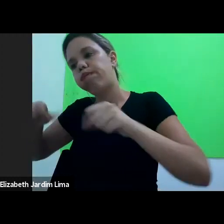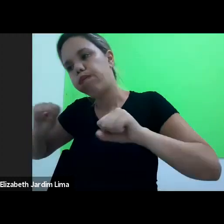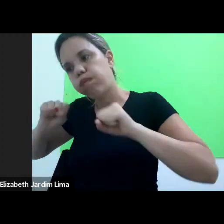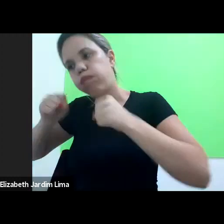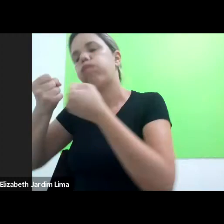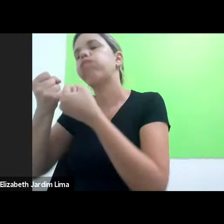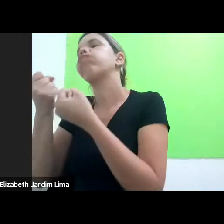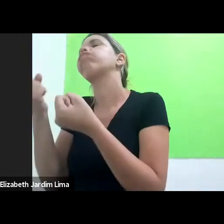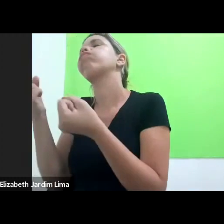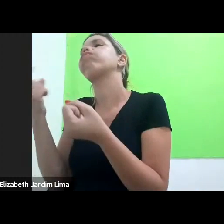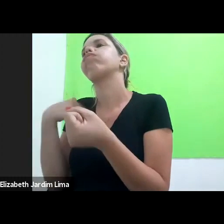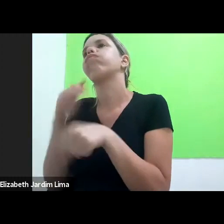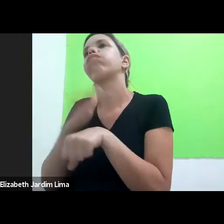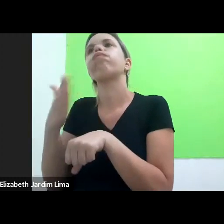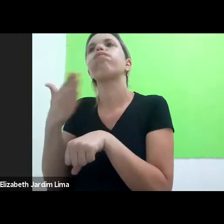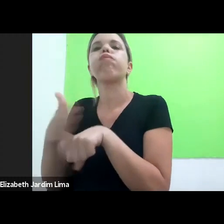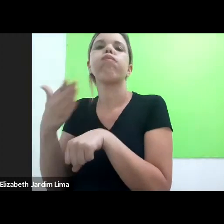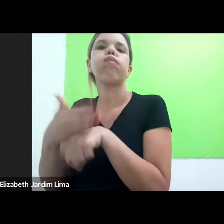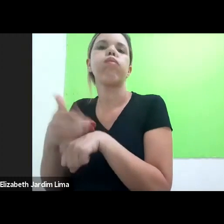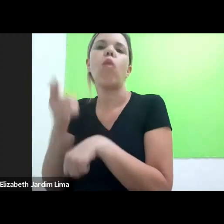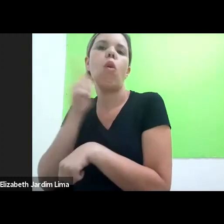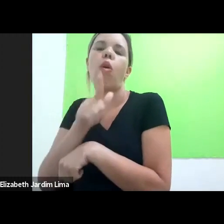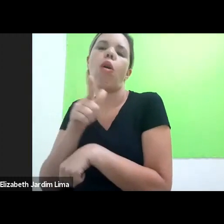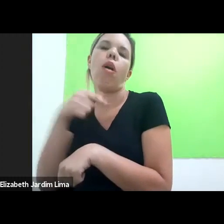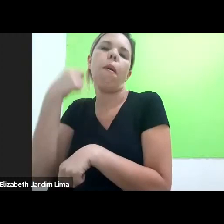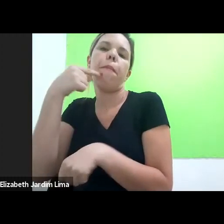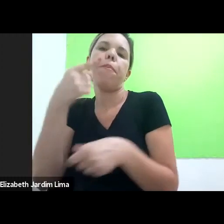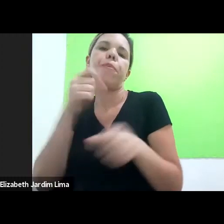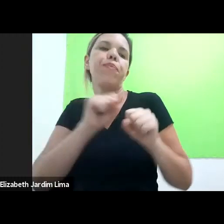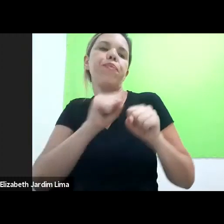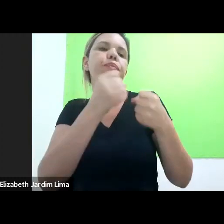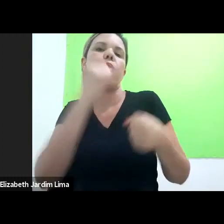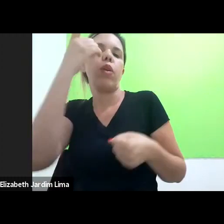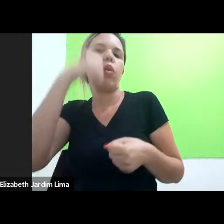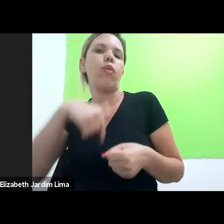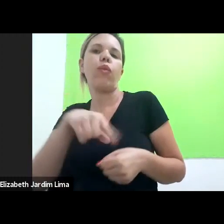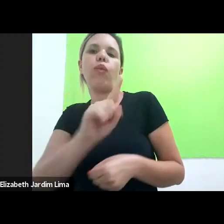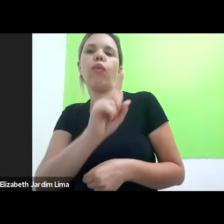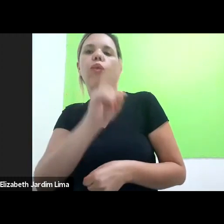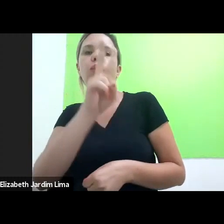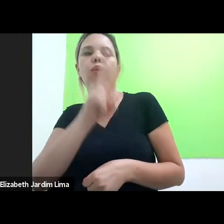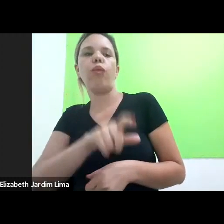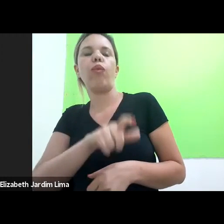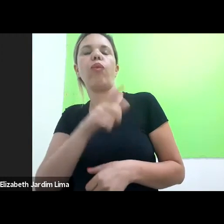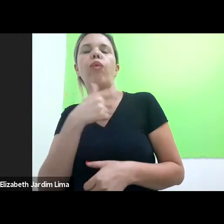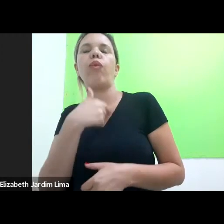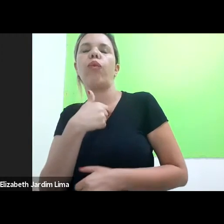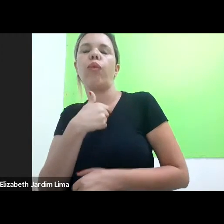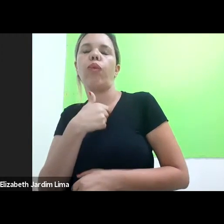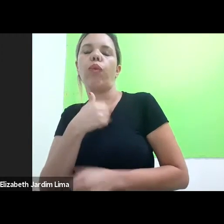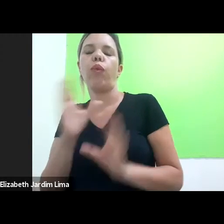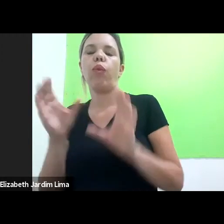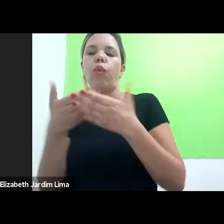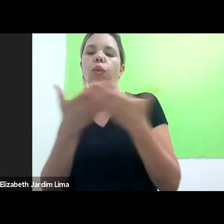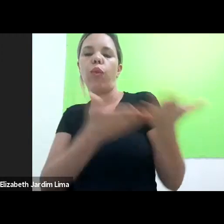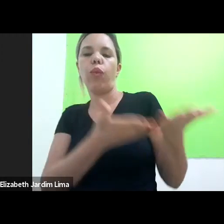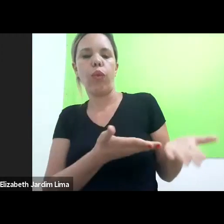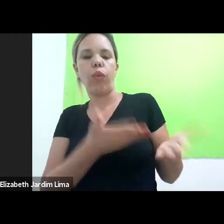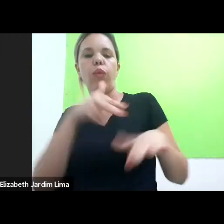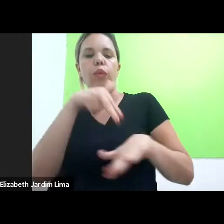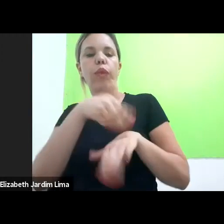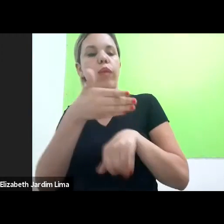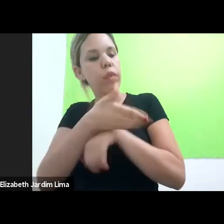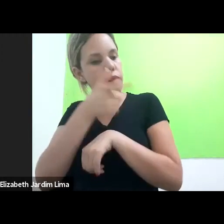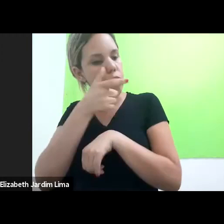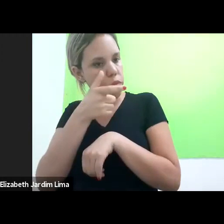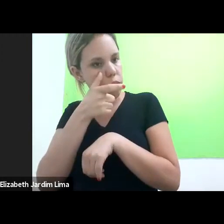na minha prática, eu não consigo advogar se eu não for naquela comunidade fazer uma visita.